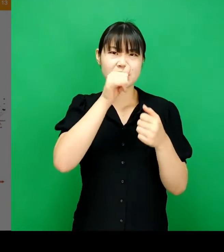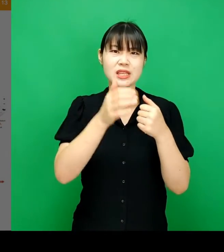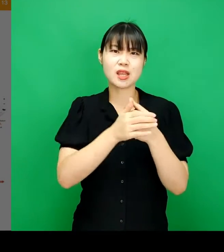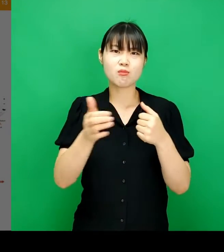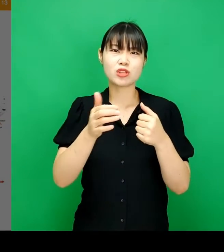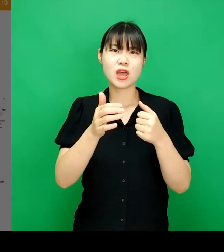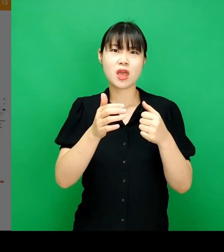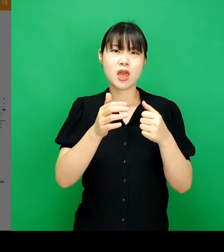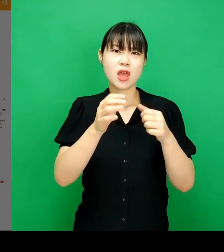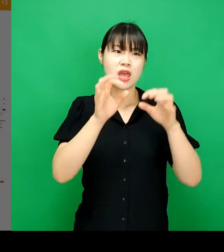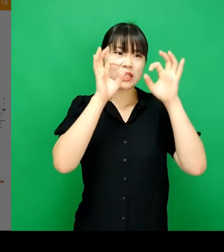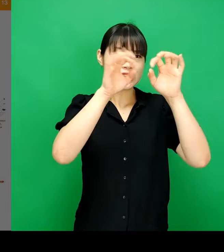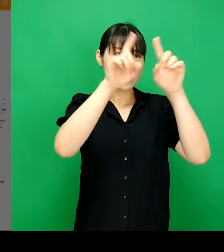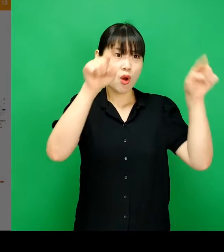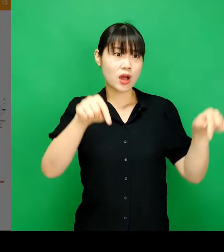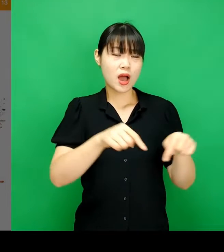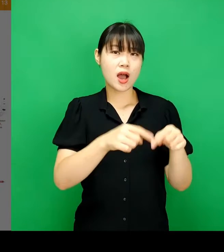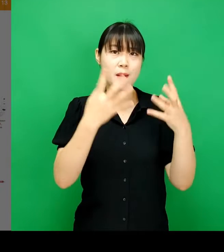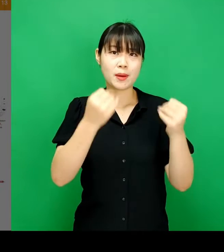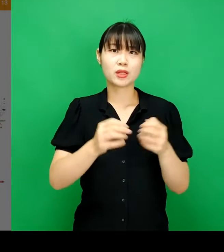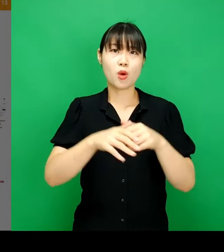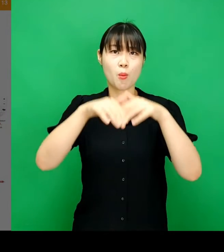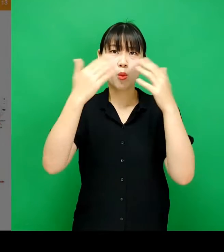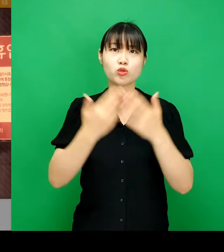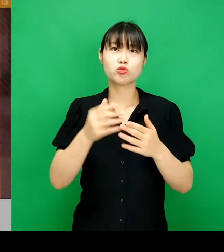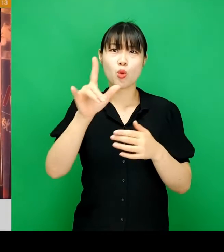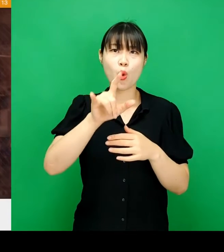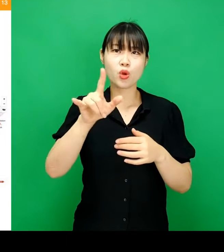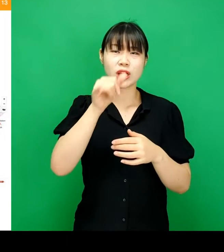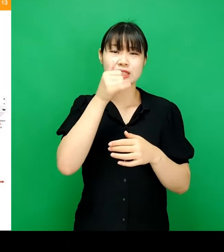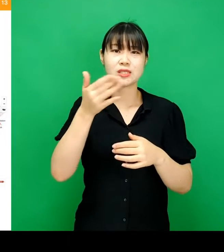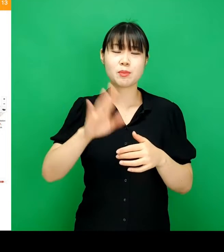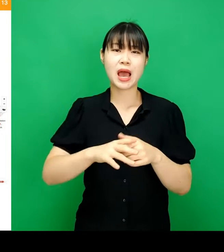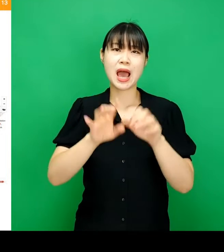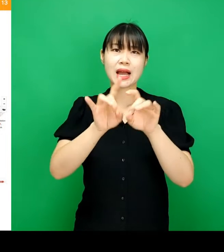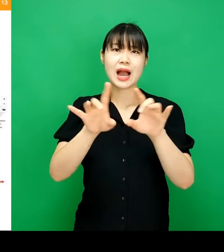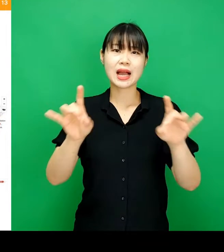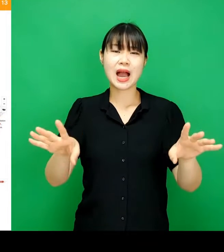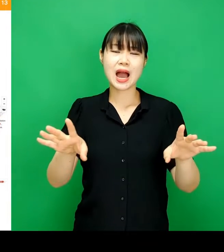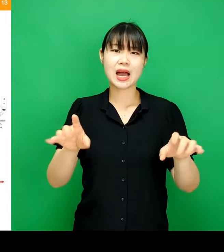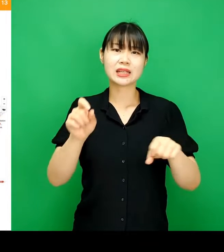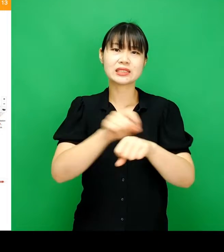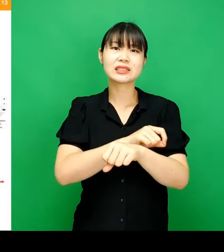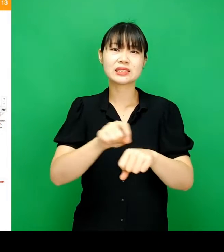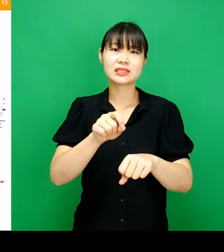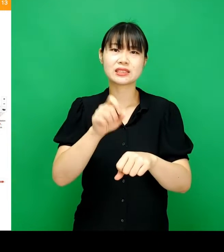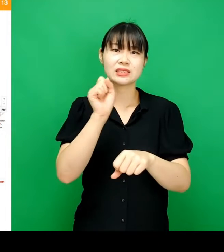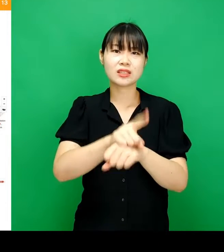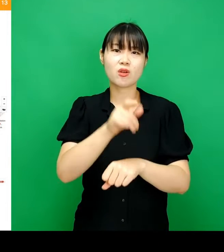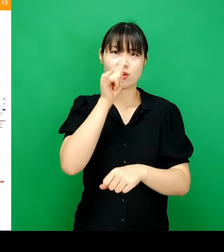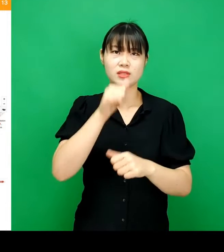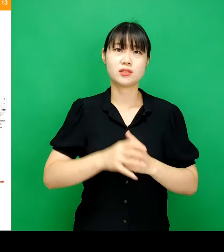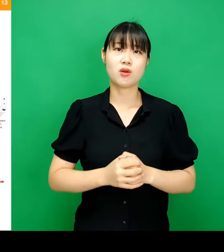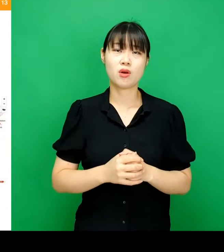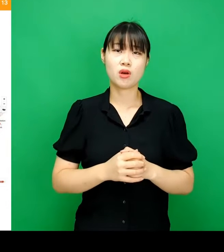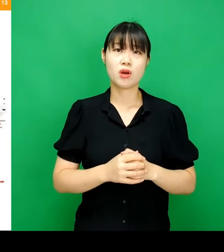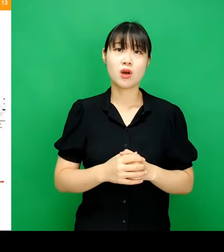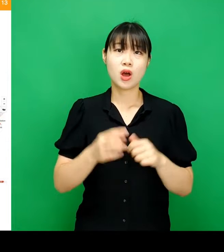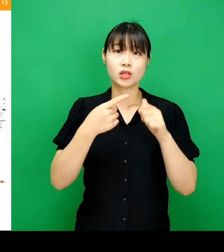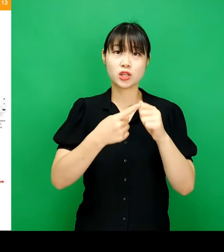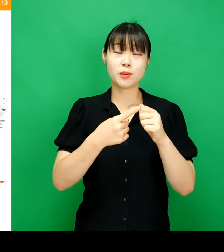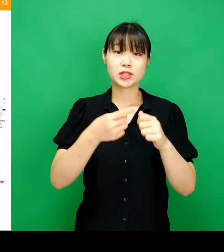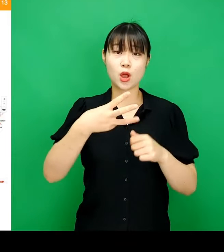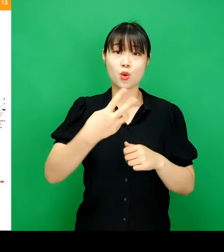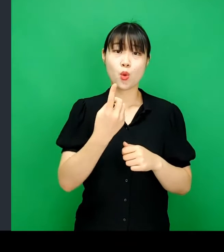이슈인 만큼 다양한 시각화 결과물이 나왔는데요. 모두 코로나19를 다루고 있지만 언론사마다 특색이